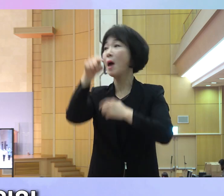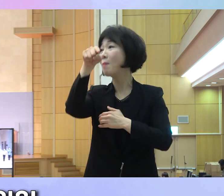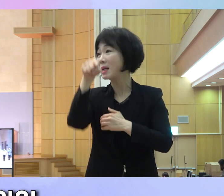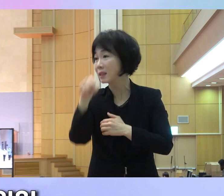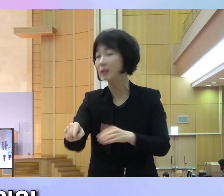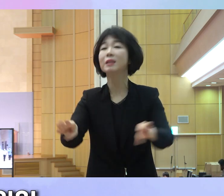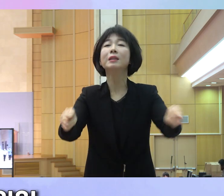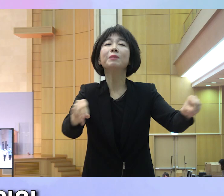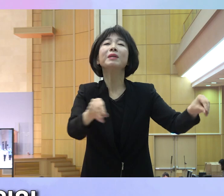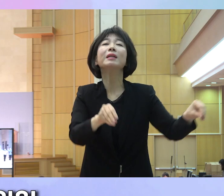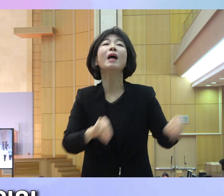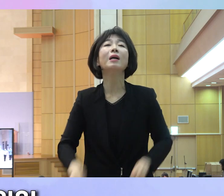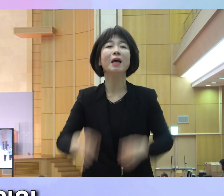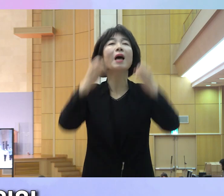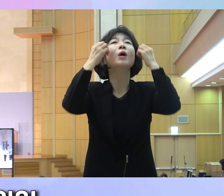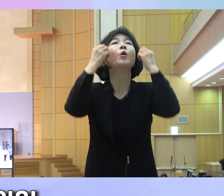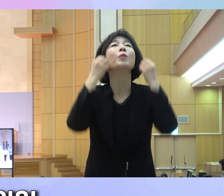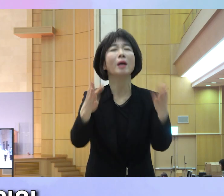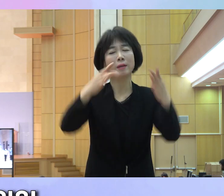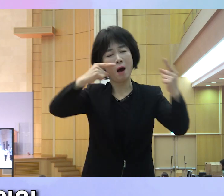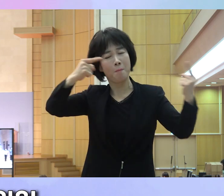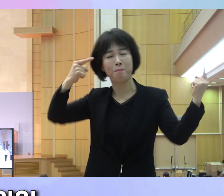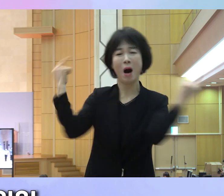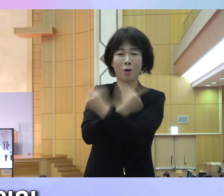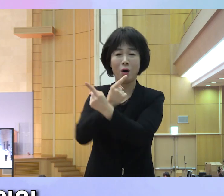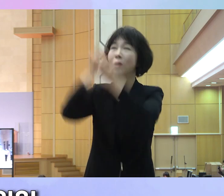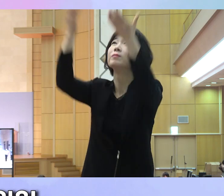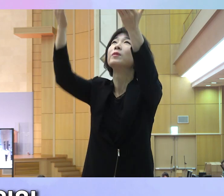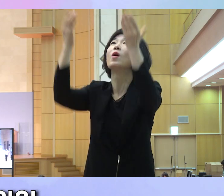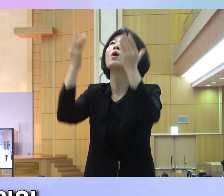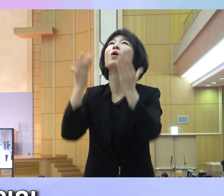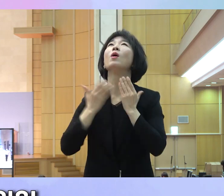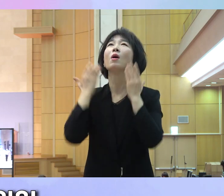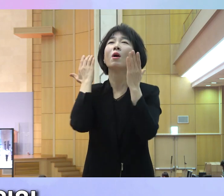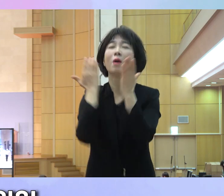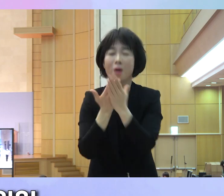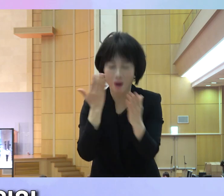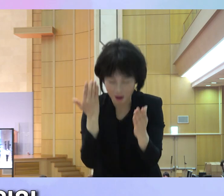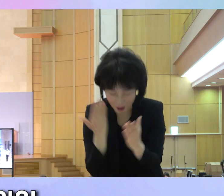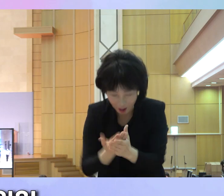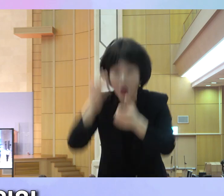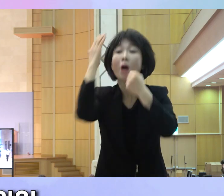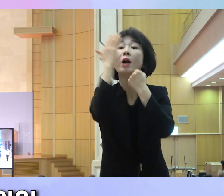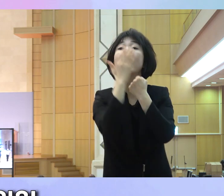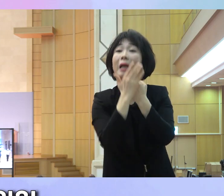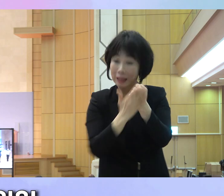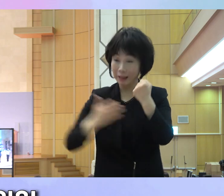진리의 말씀 이 땅 새롭게 하소서.